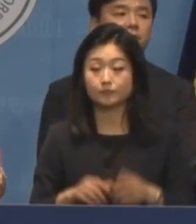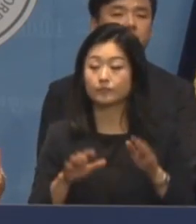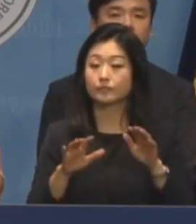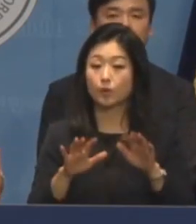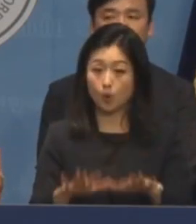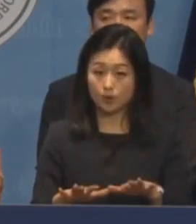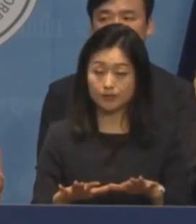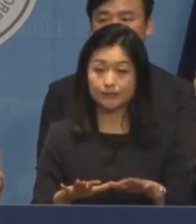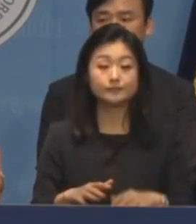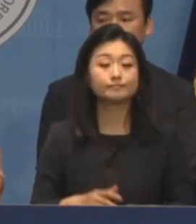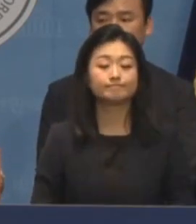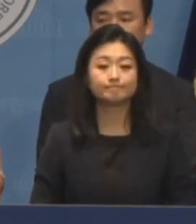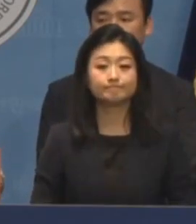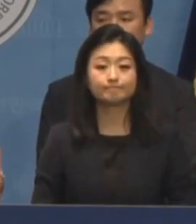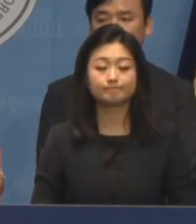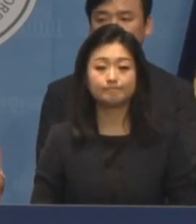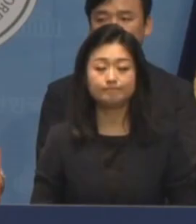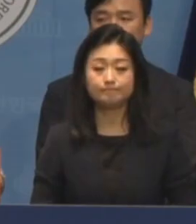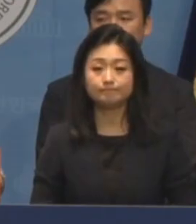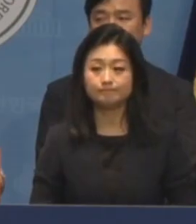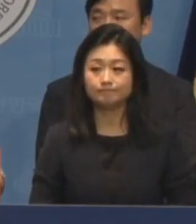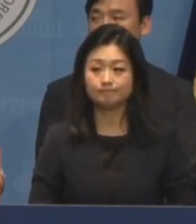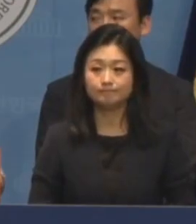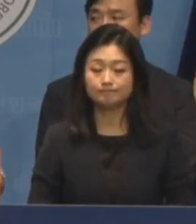오늘 있을